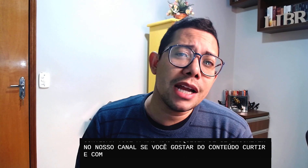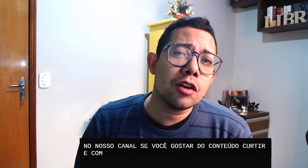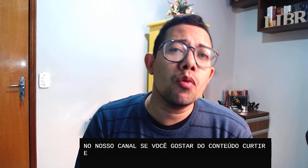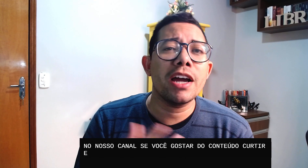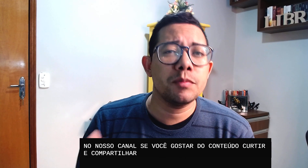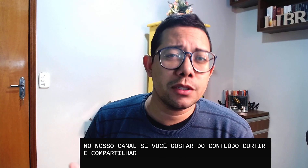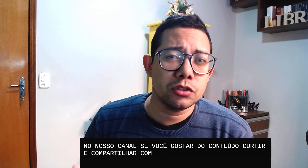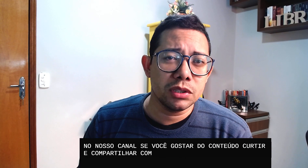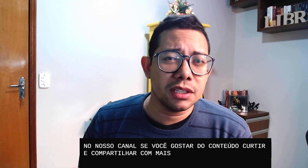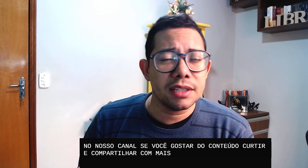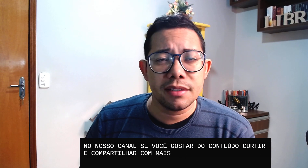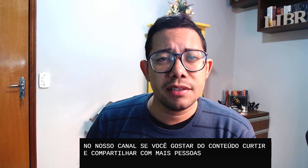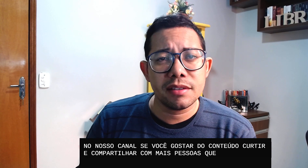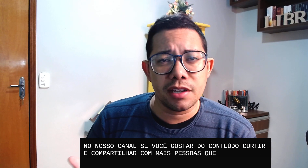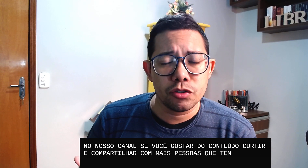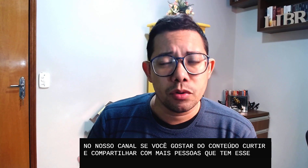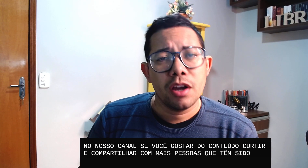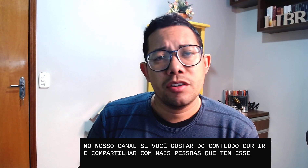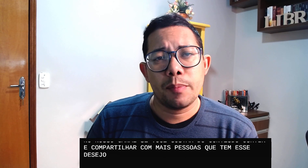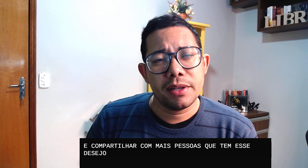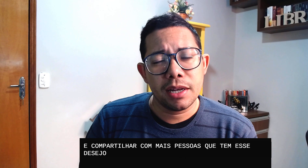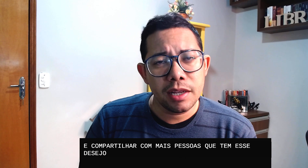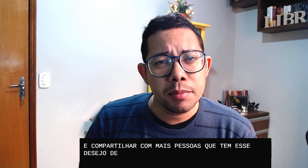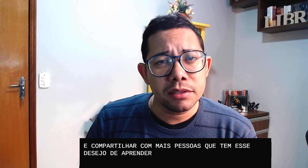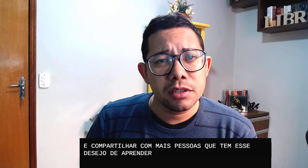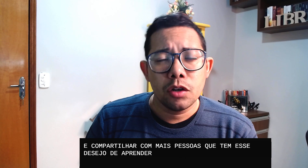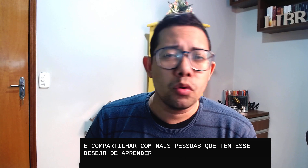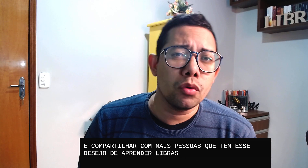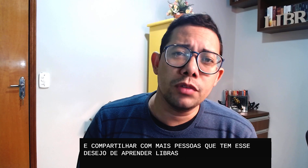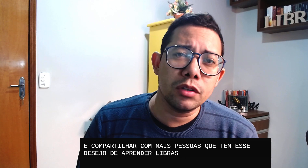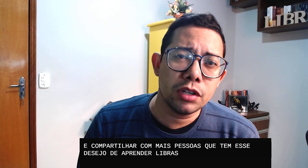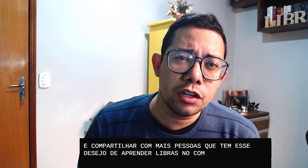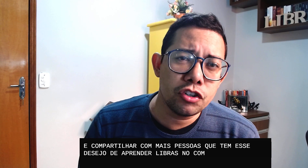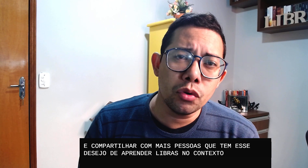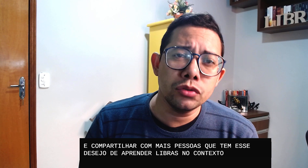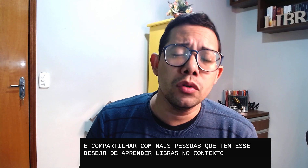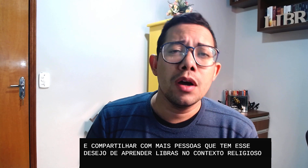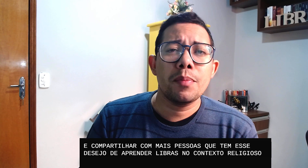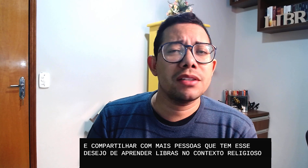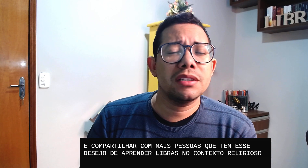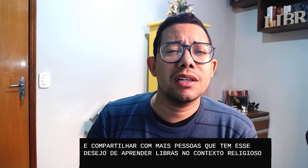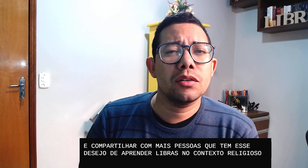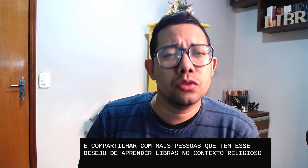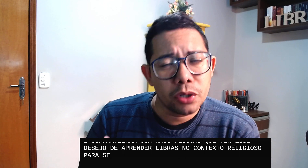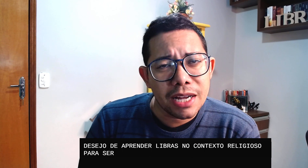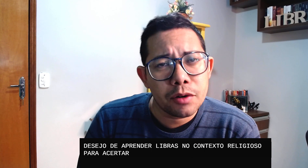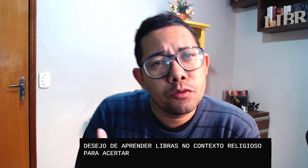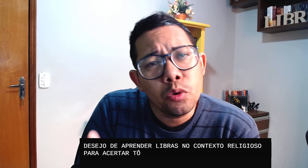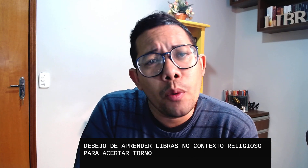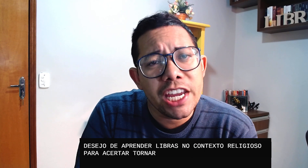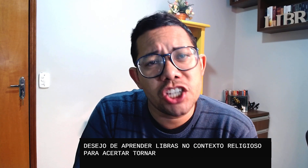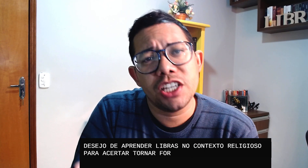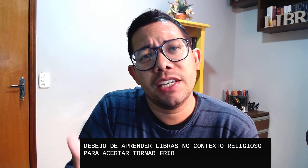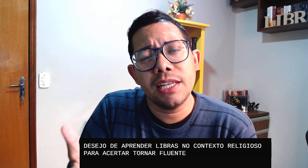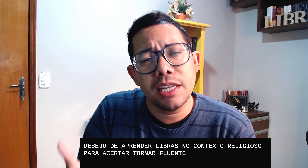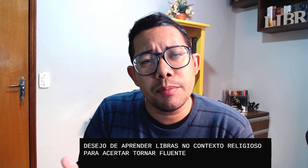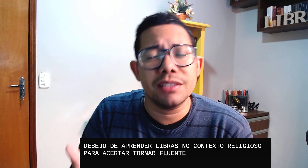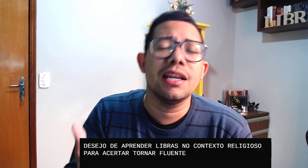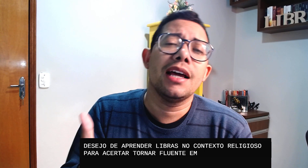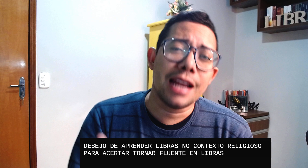com mais pessoas que têm esse desejo de aprender Libras no contexto religioso, para se tornar fluente em Libras na